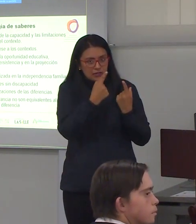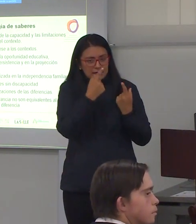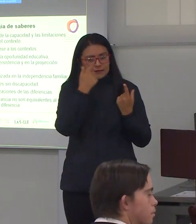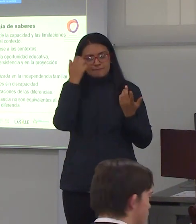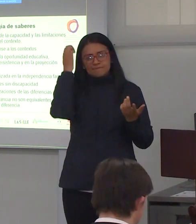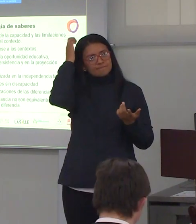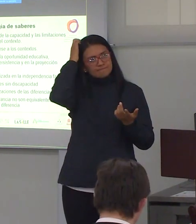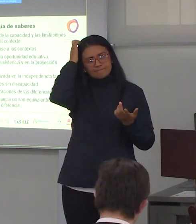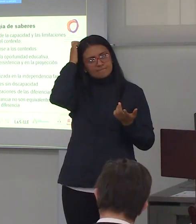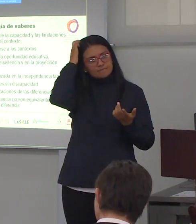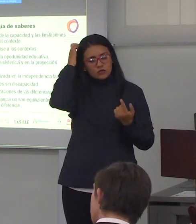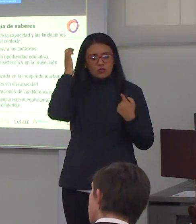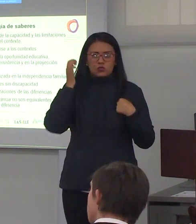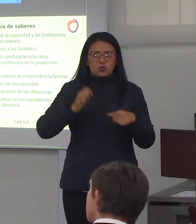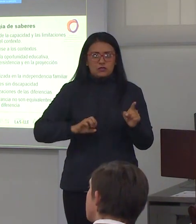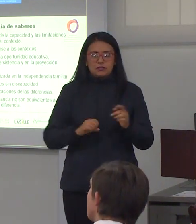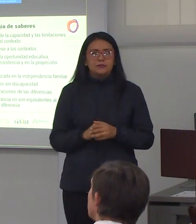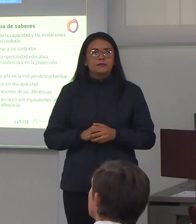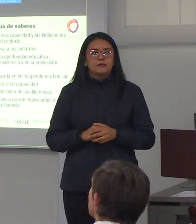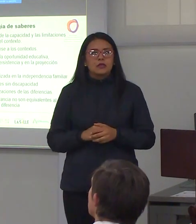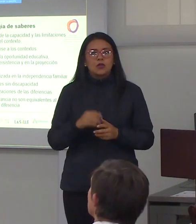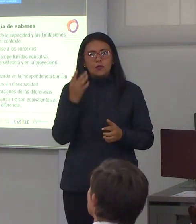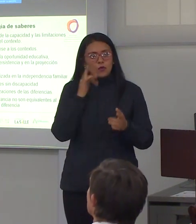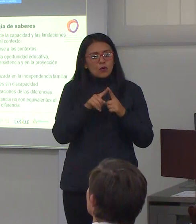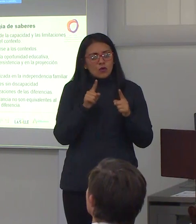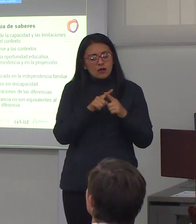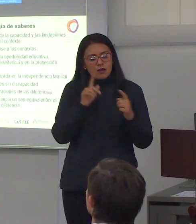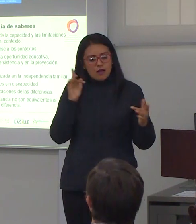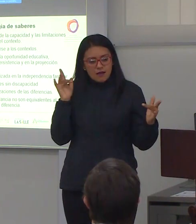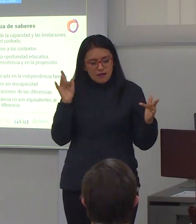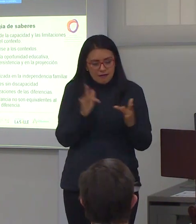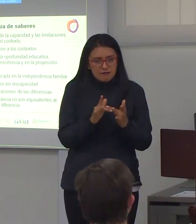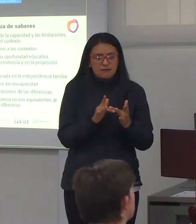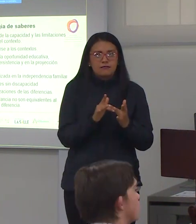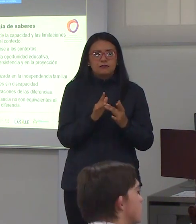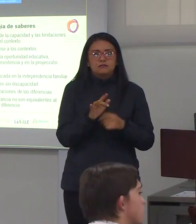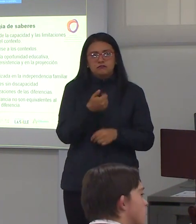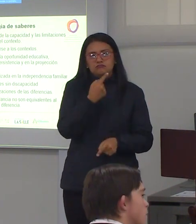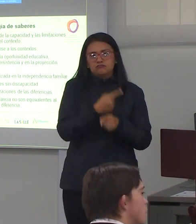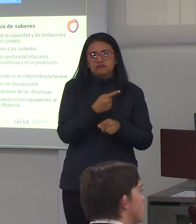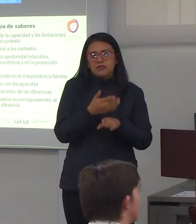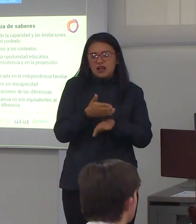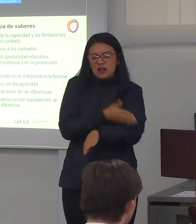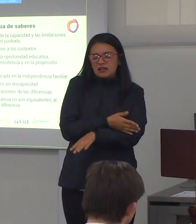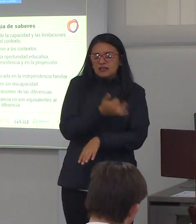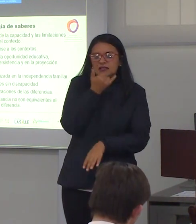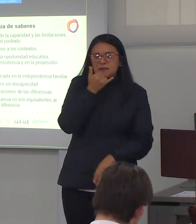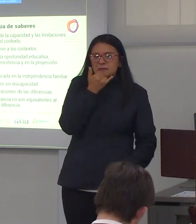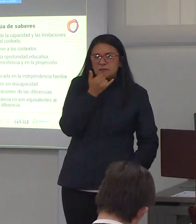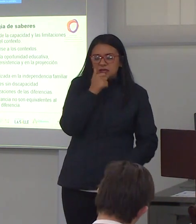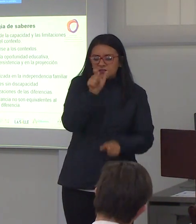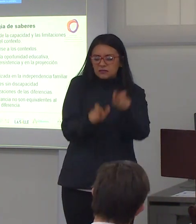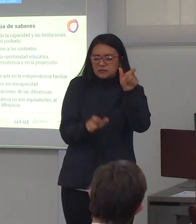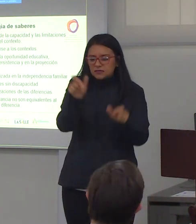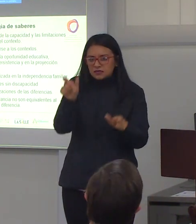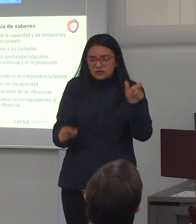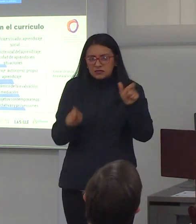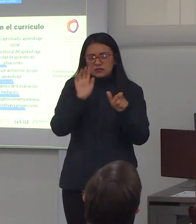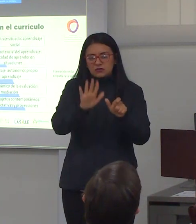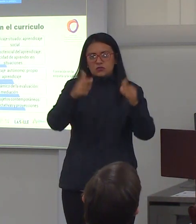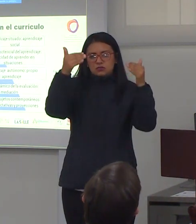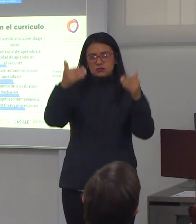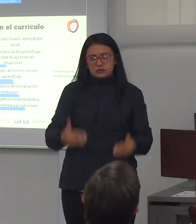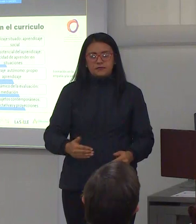eso no quiere decir que hay empatía realmente por digamos lo que sucede con relación a las personas con